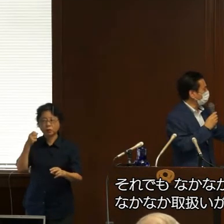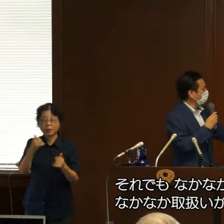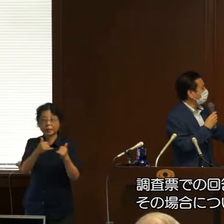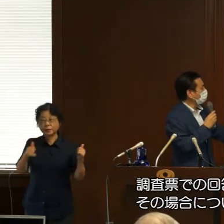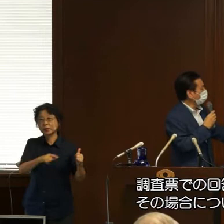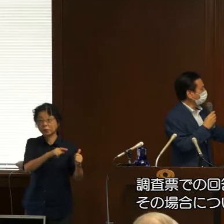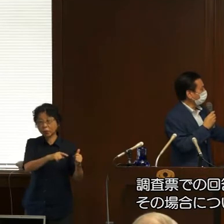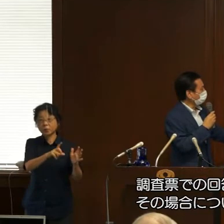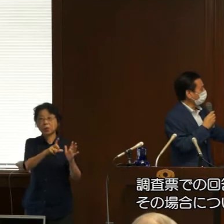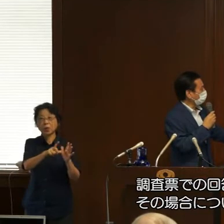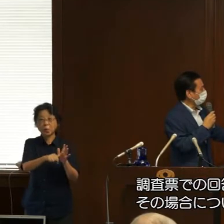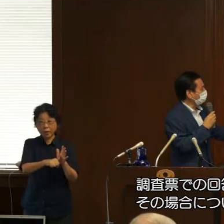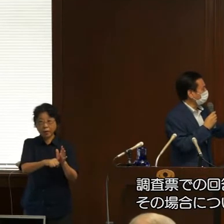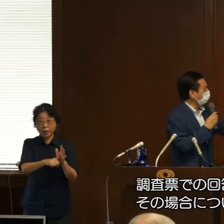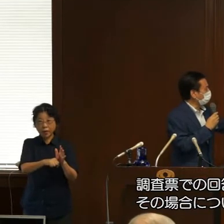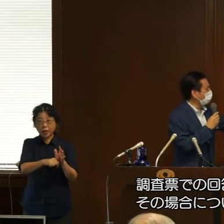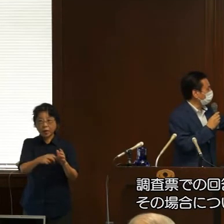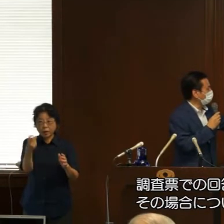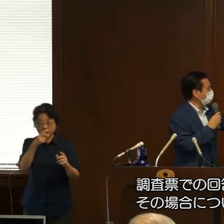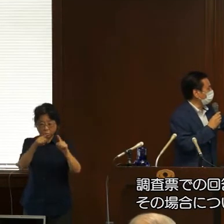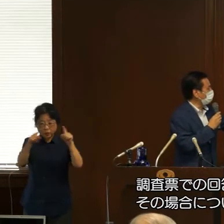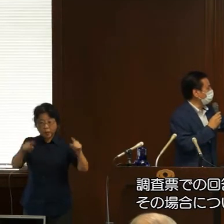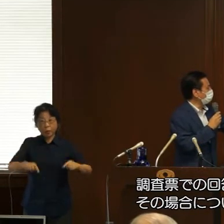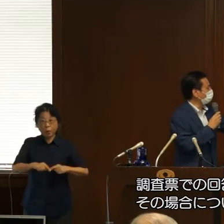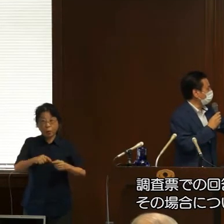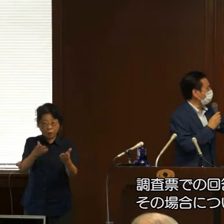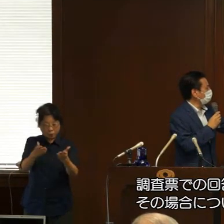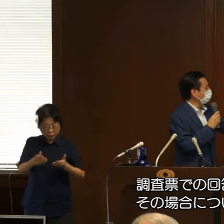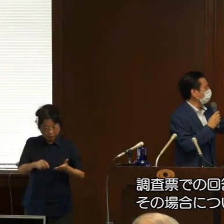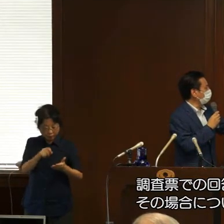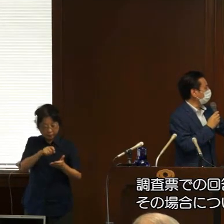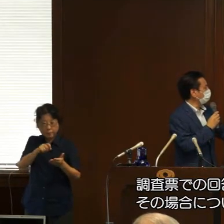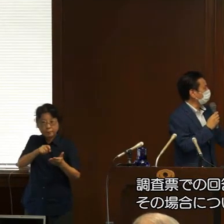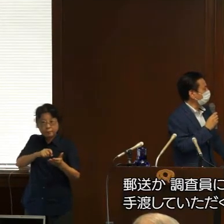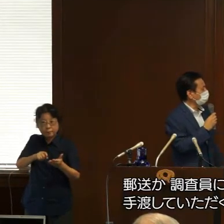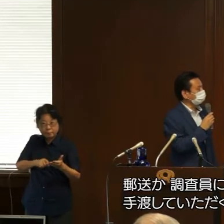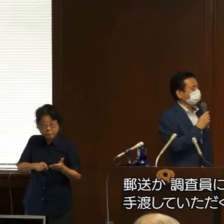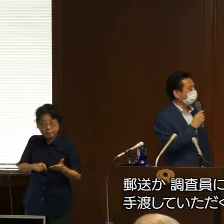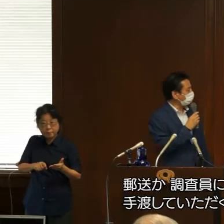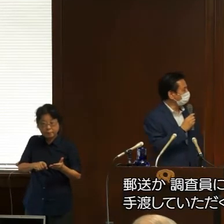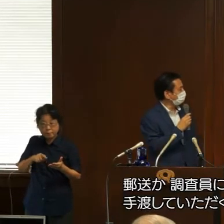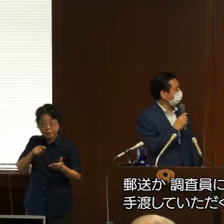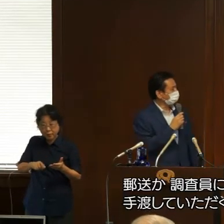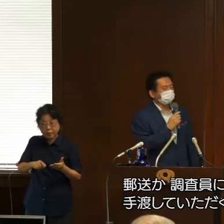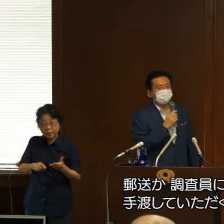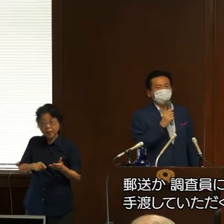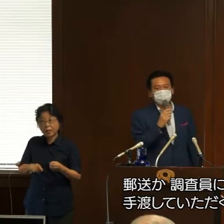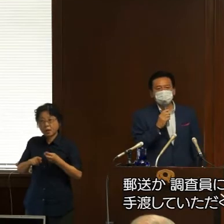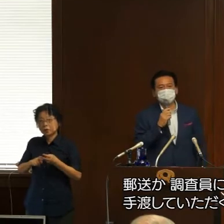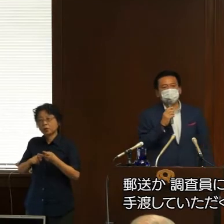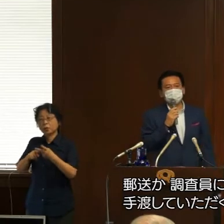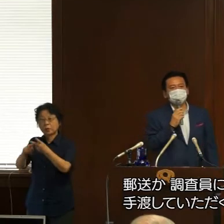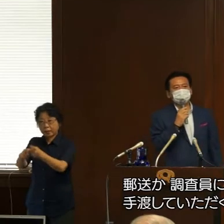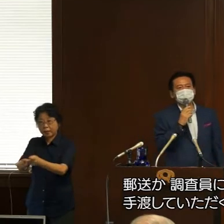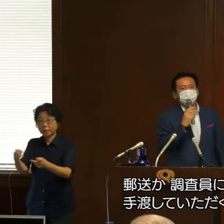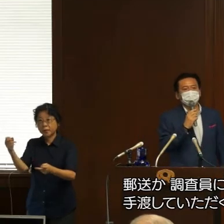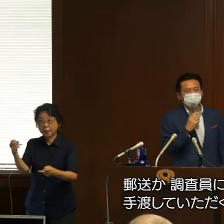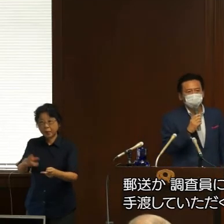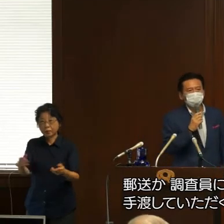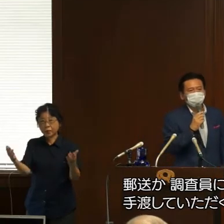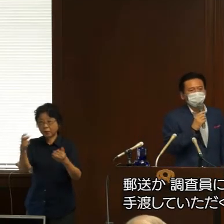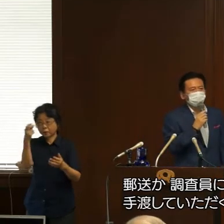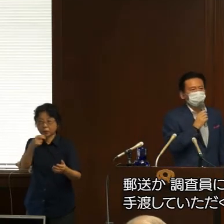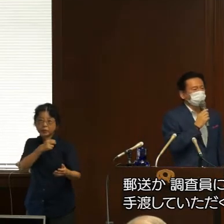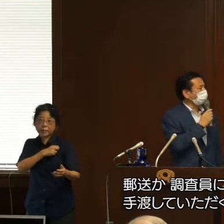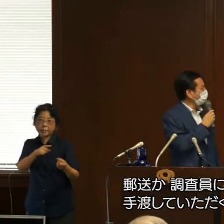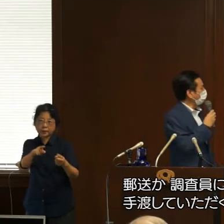る方は、調査票での回答期間もありますので、その場合については郵送か調査員に手渡していただ